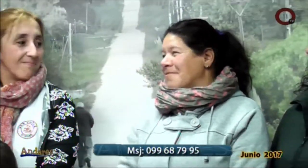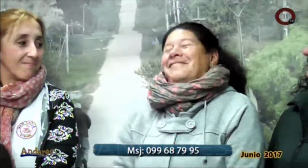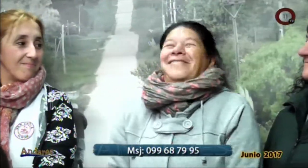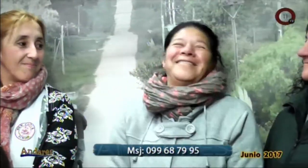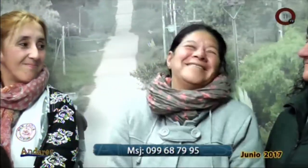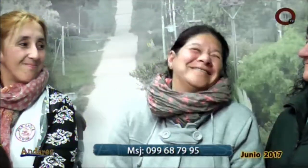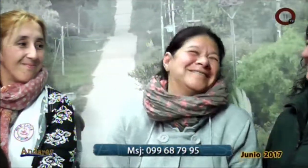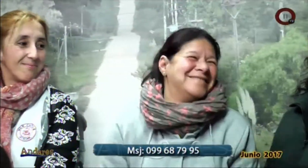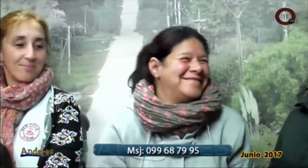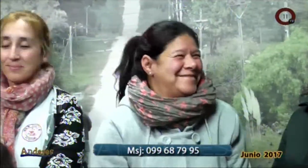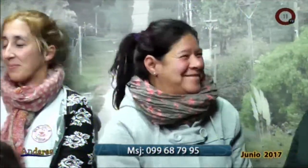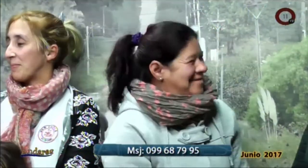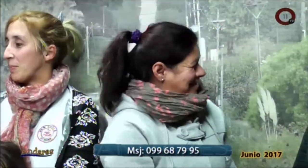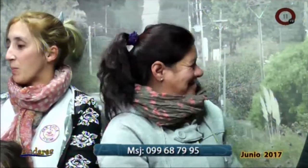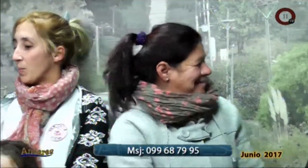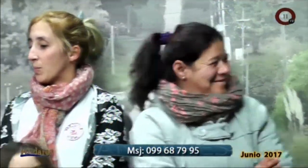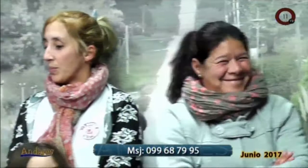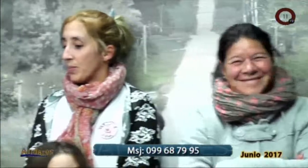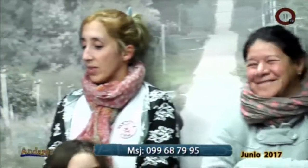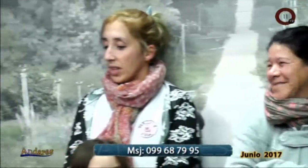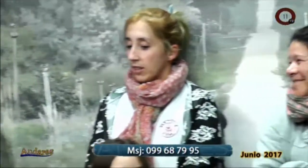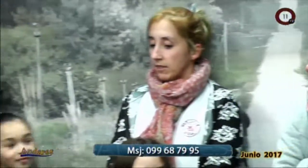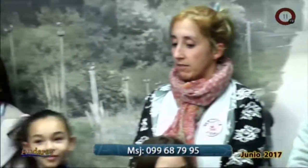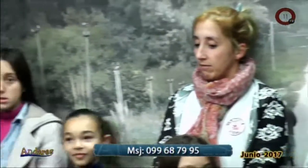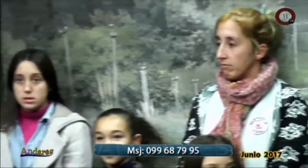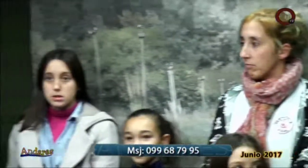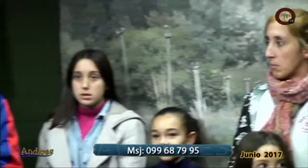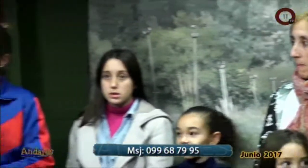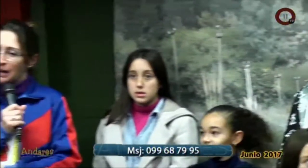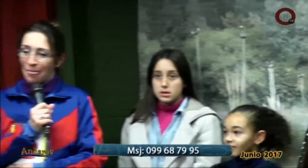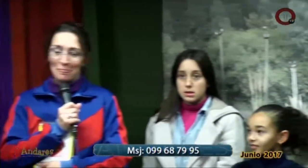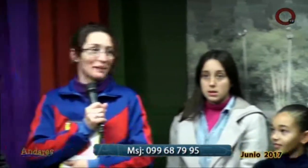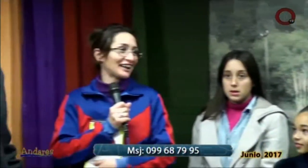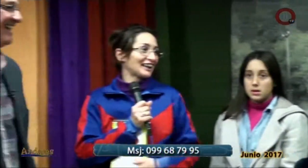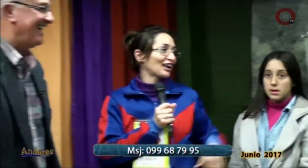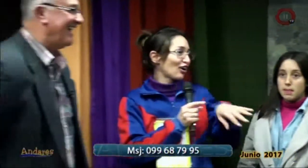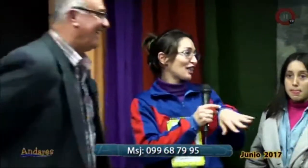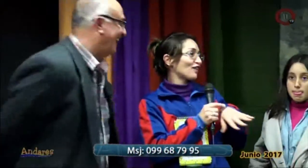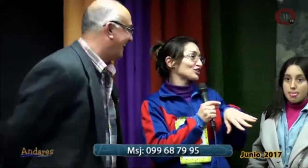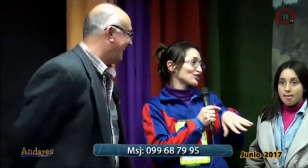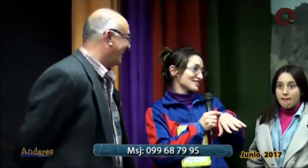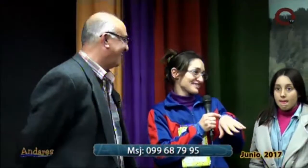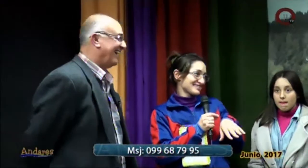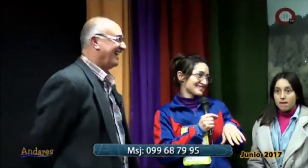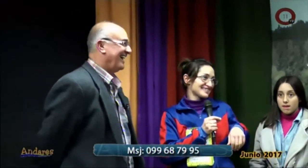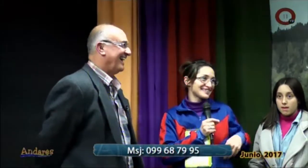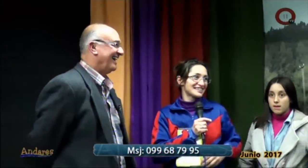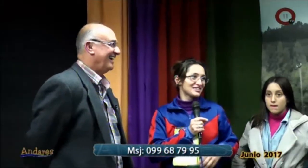Una cosa Y bueno, pasó algo Cuando el médico no la quería atender El doctor